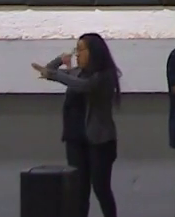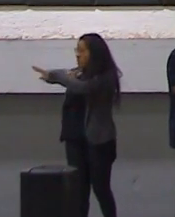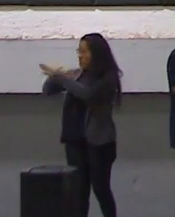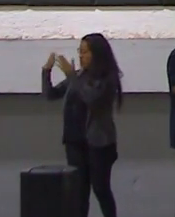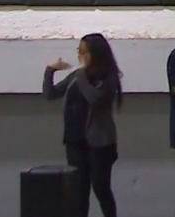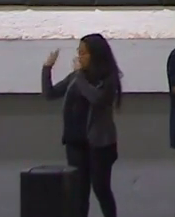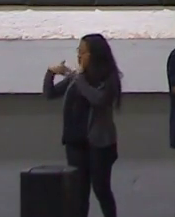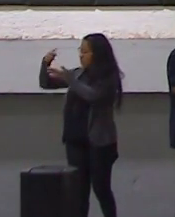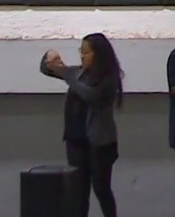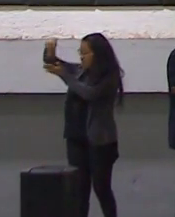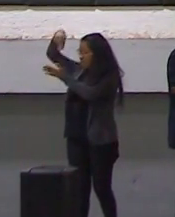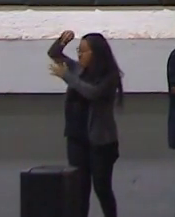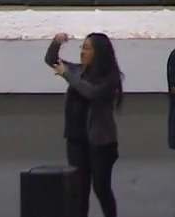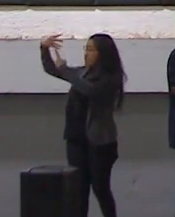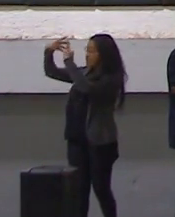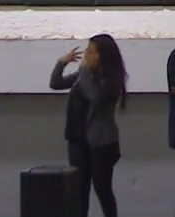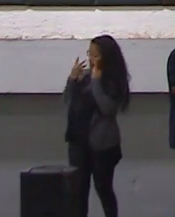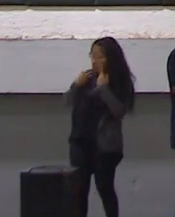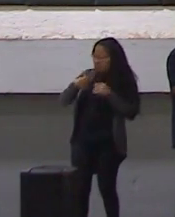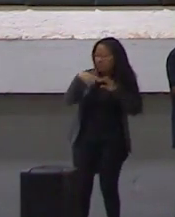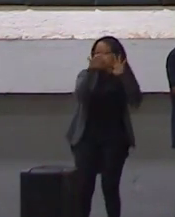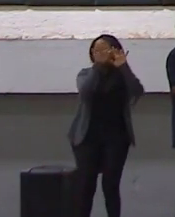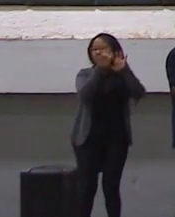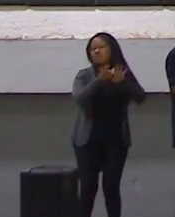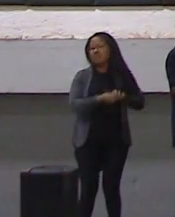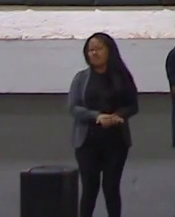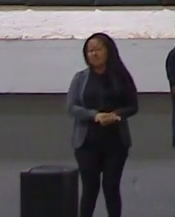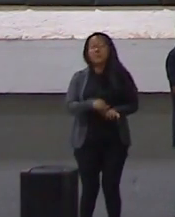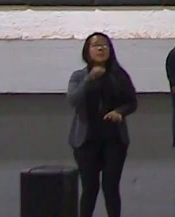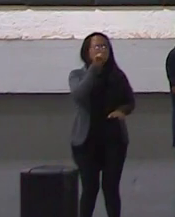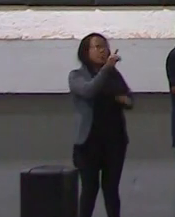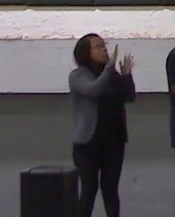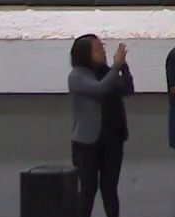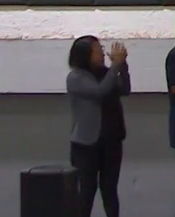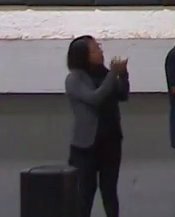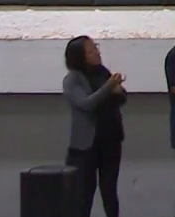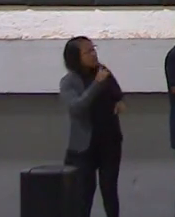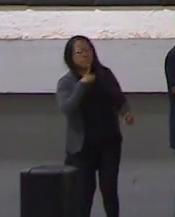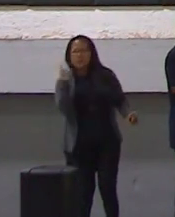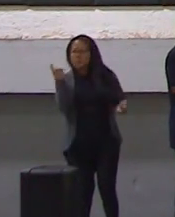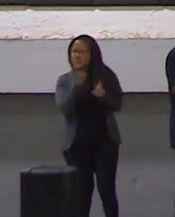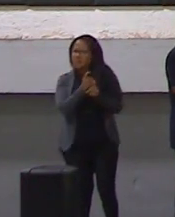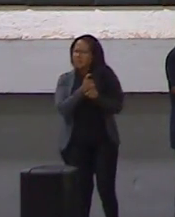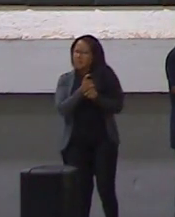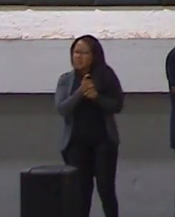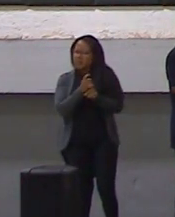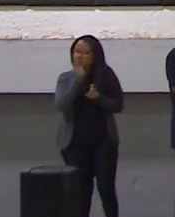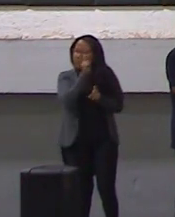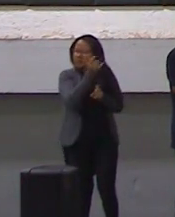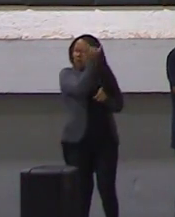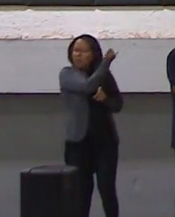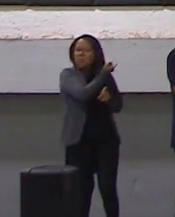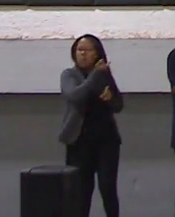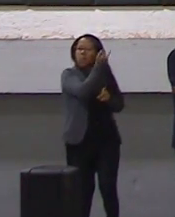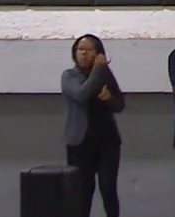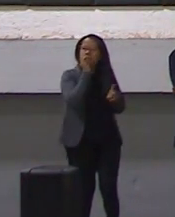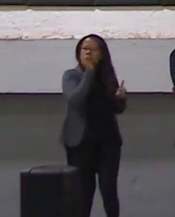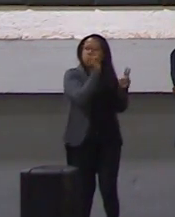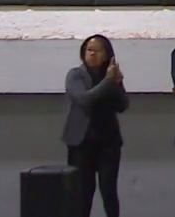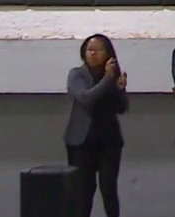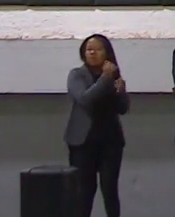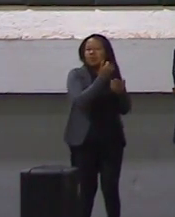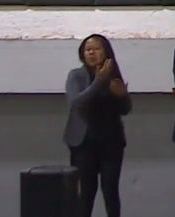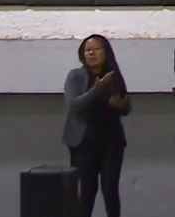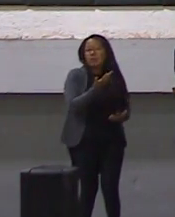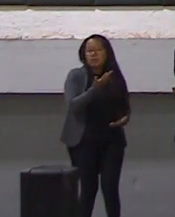es entonces una realidad compleja en la que nos encontramos para hacer